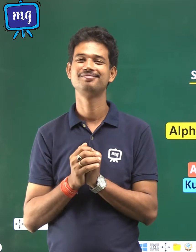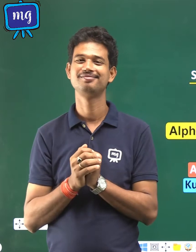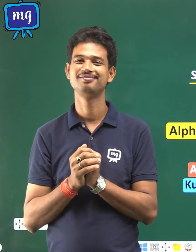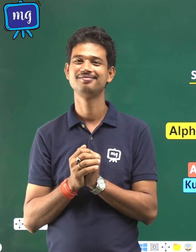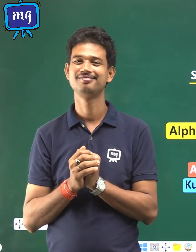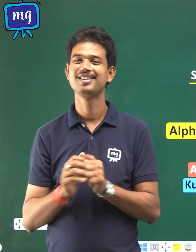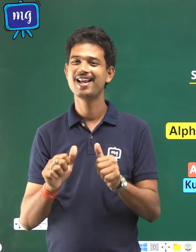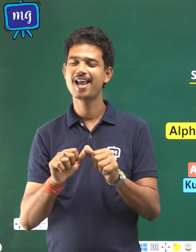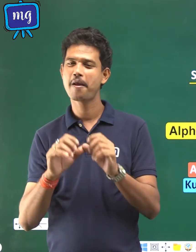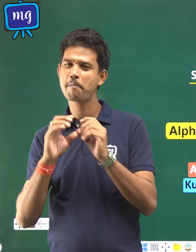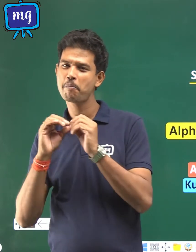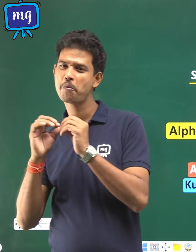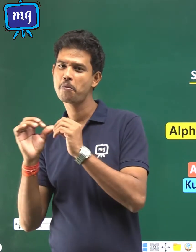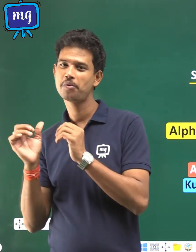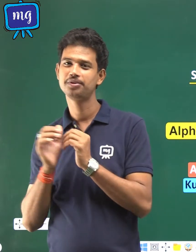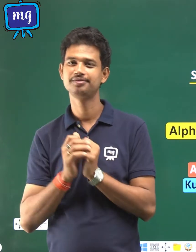Alphabets